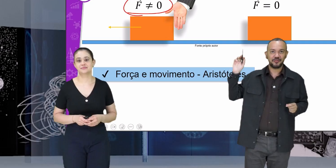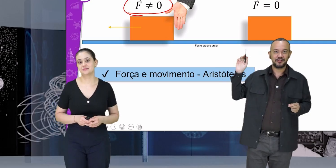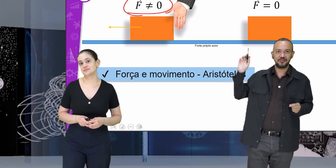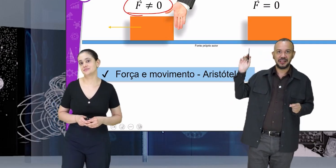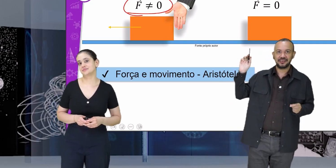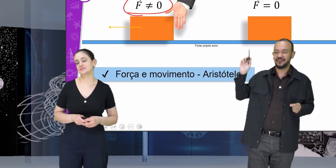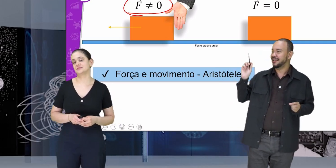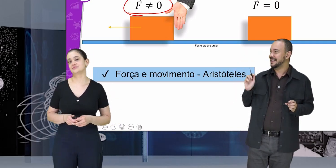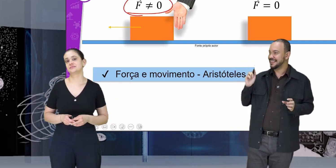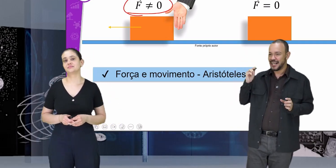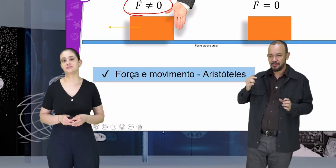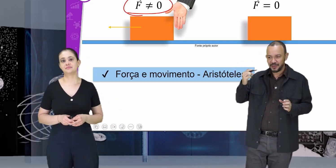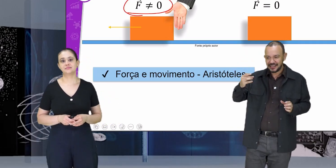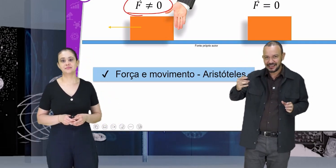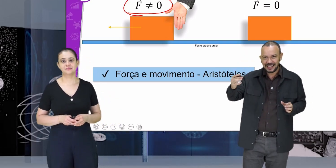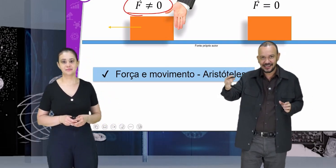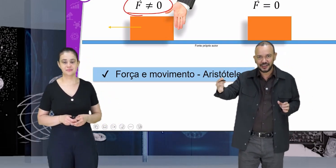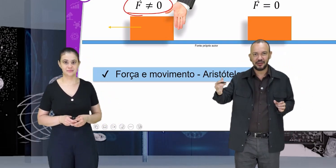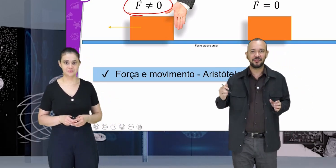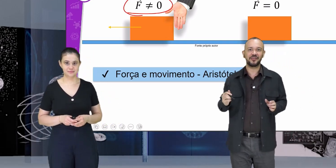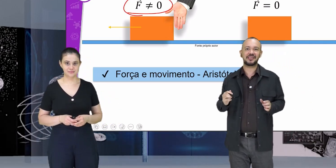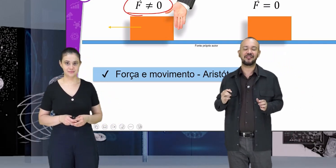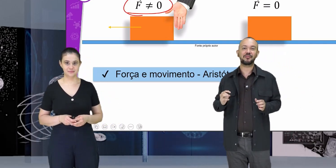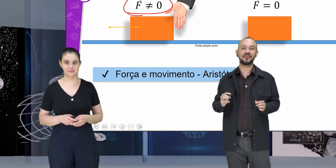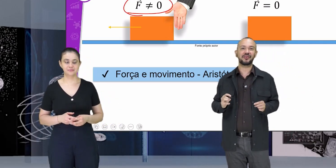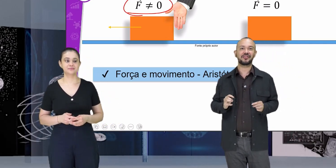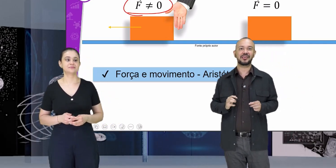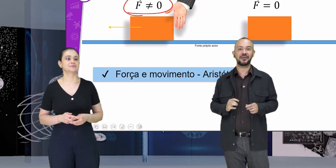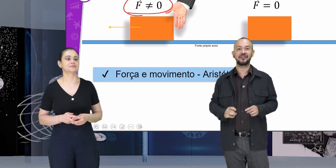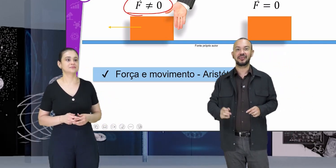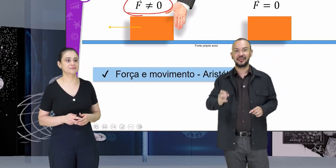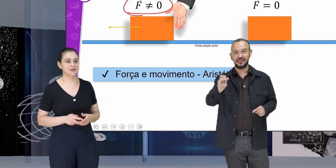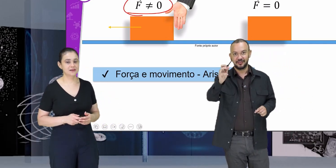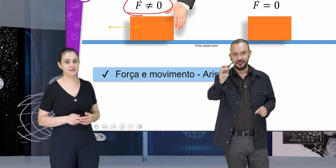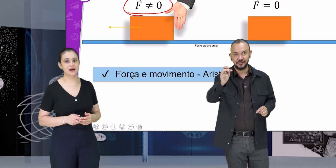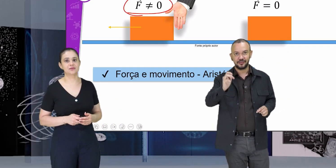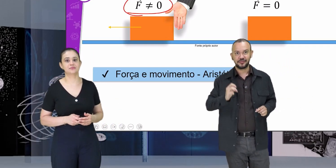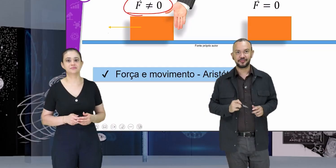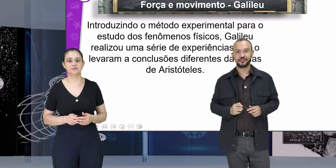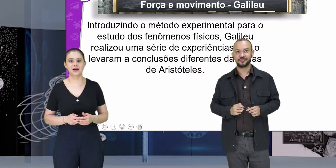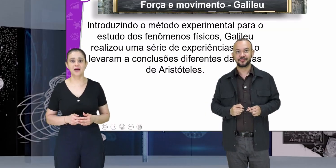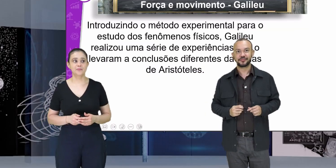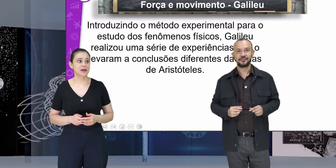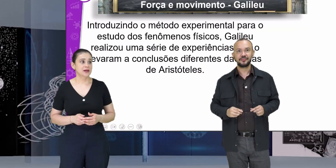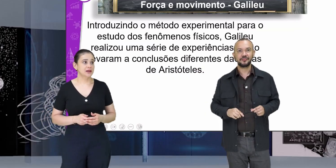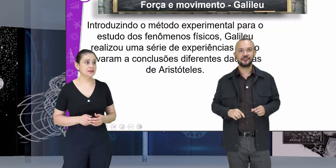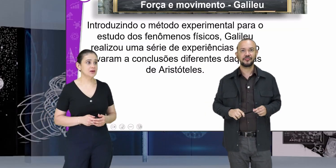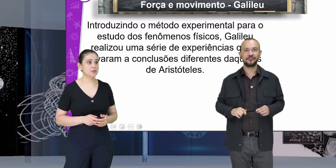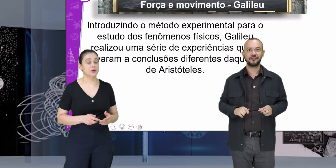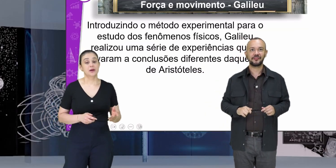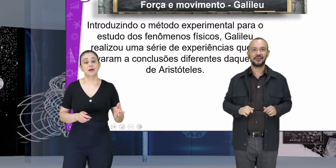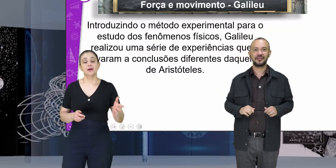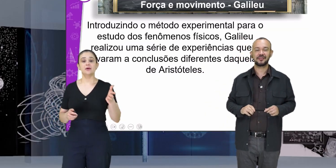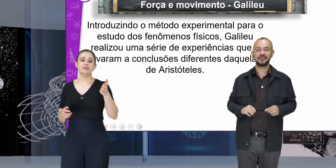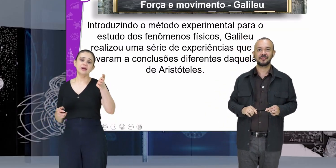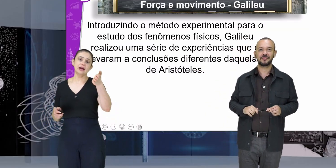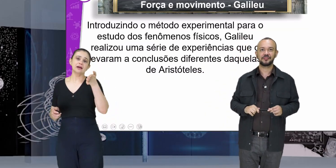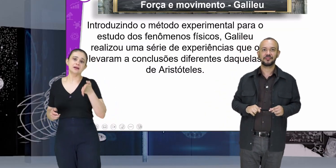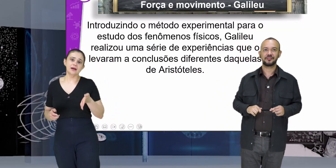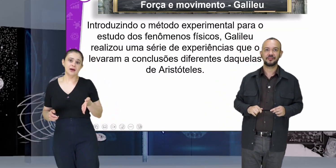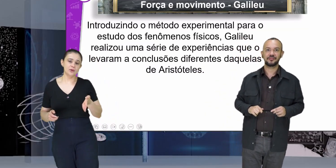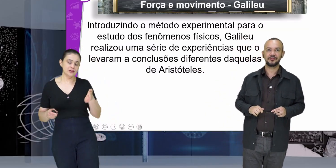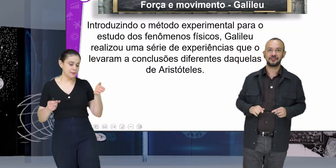teria movimento na presença de uma força o tempo todo, tá bom? Exato, tá? Então, e